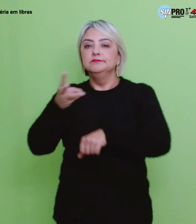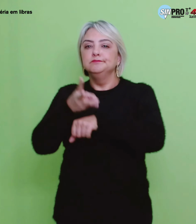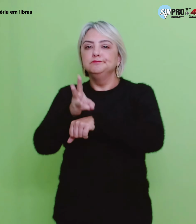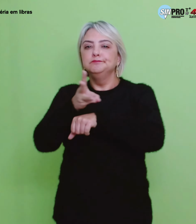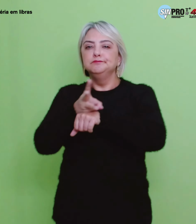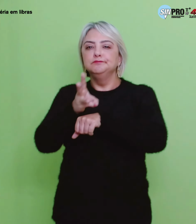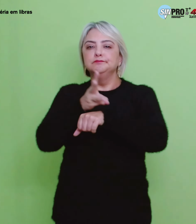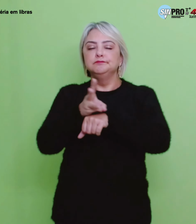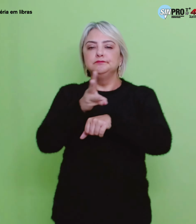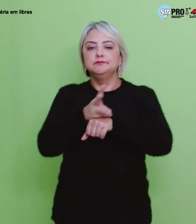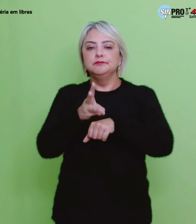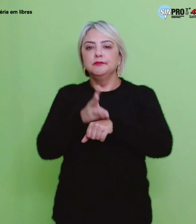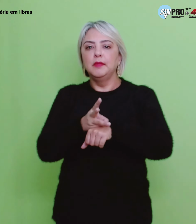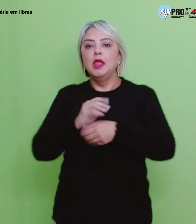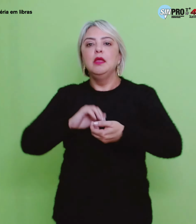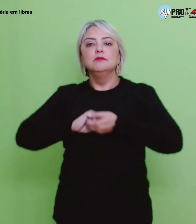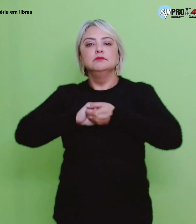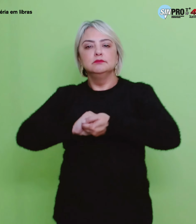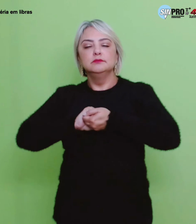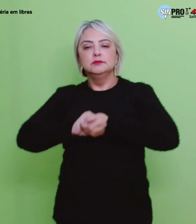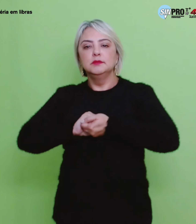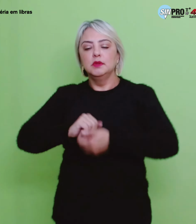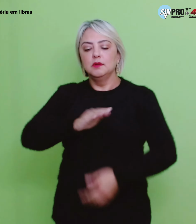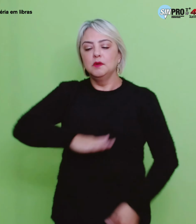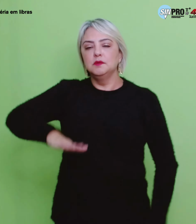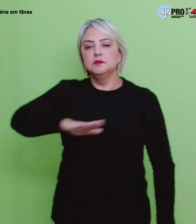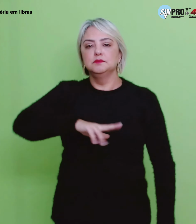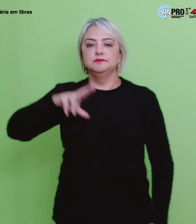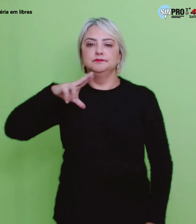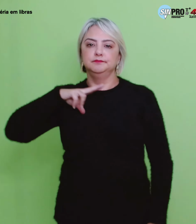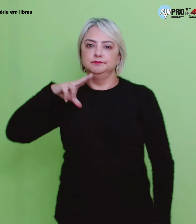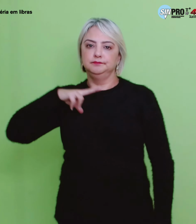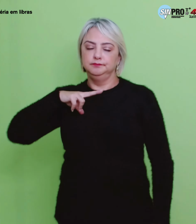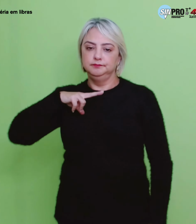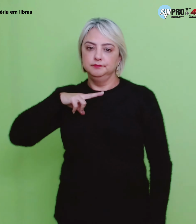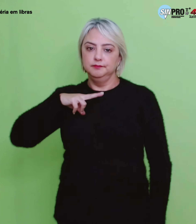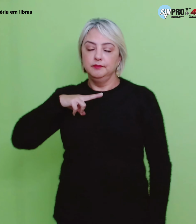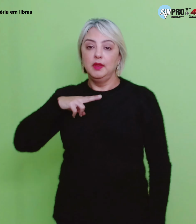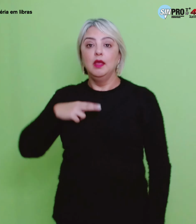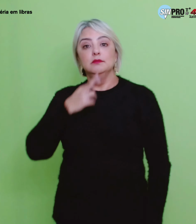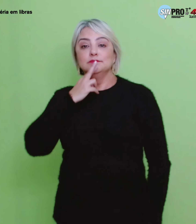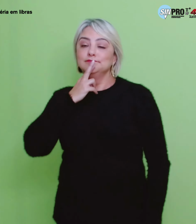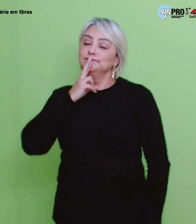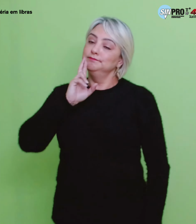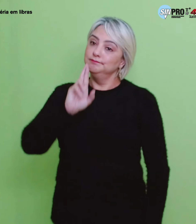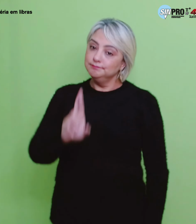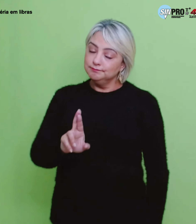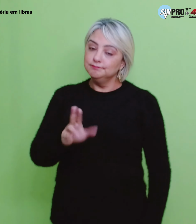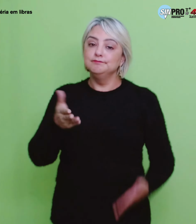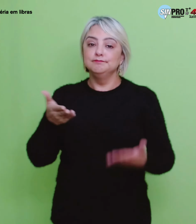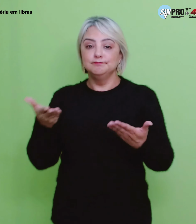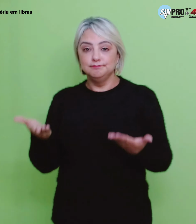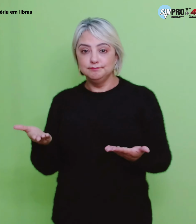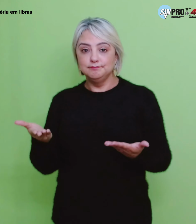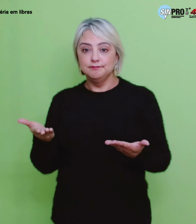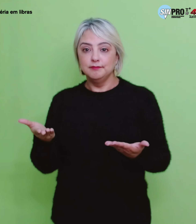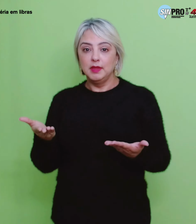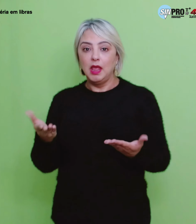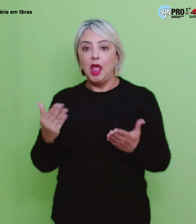ampliar terceirizações e parcerias com o setor privado. Como resultado,